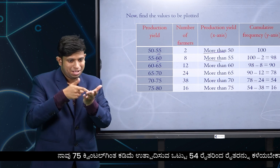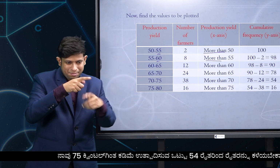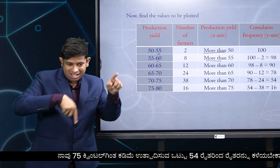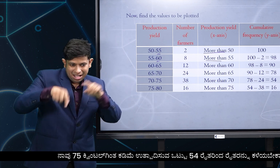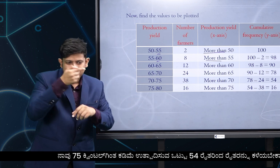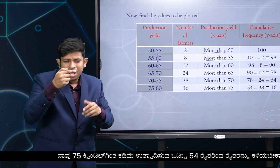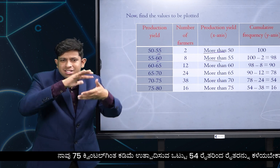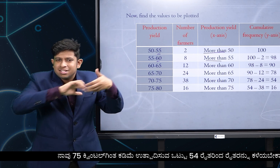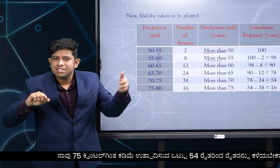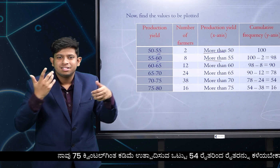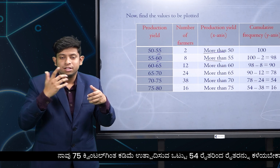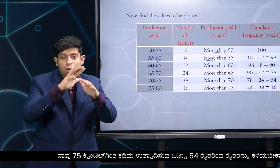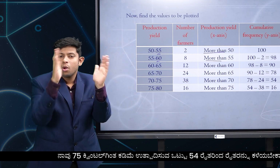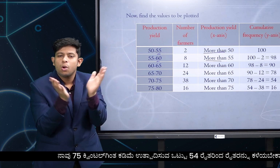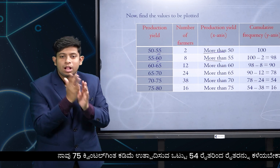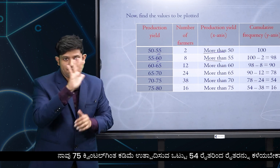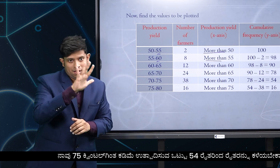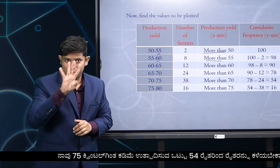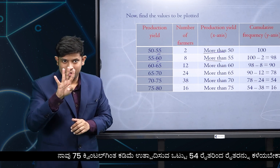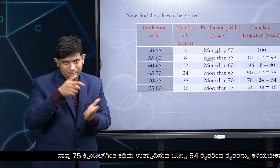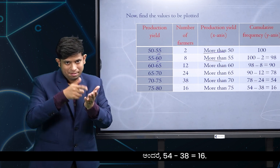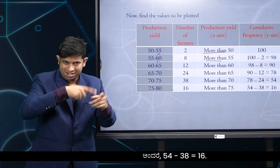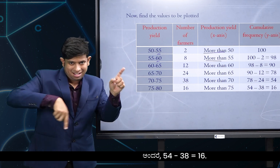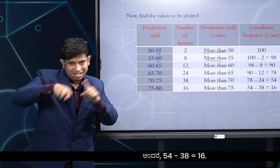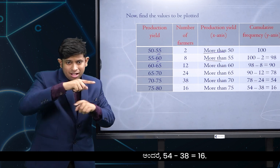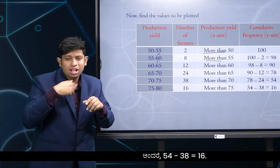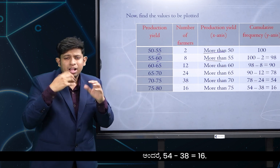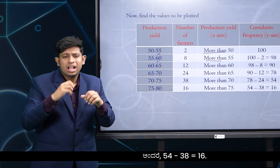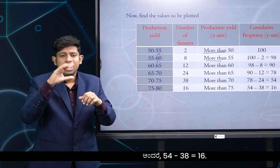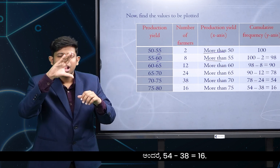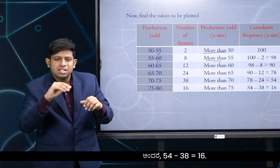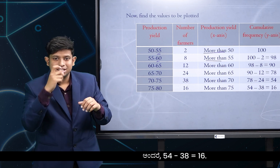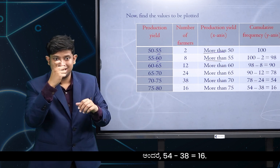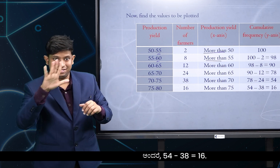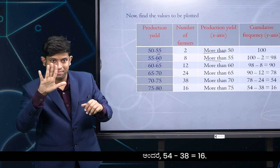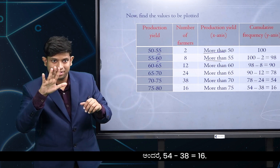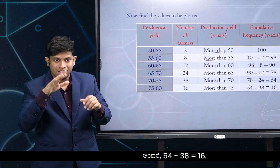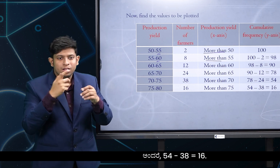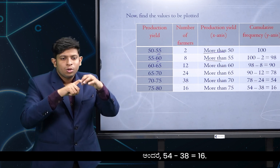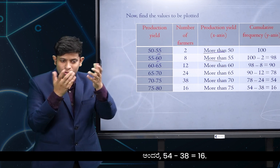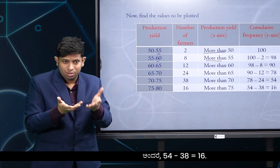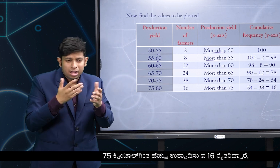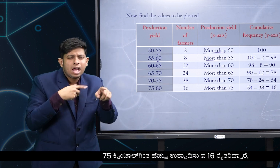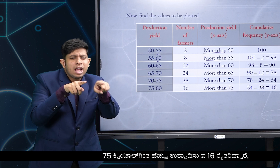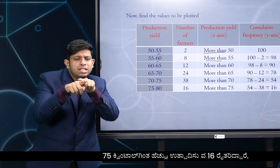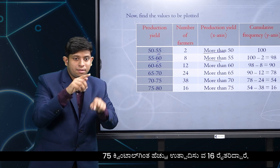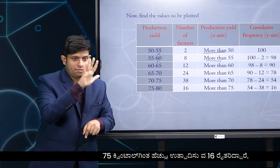54 ರೈತರನ್ನು ಕಳೆಯಬೇಕಾಗಿದೆ. ಅಂದರೆ 54 - 38 = 16. 75